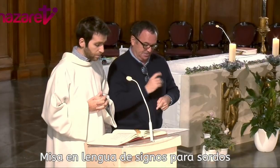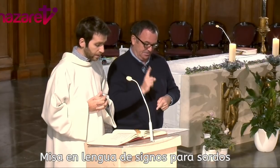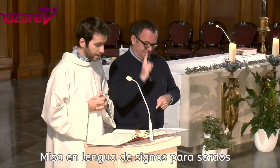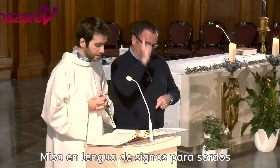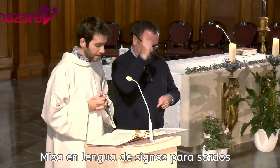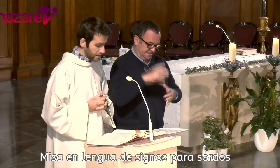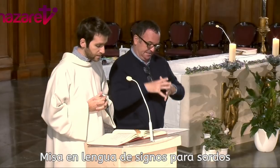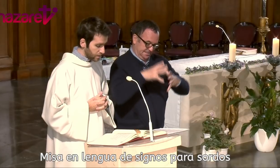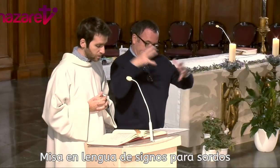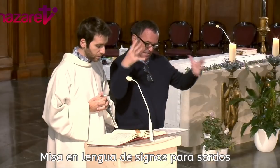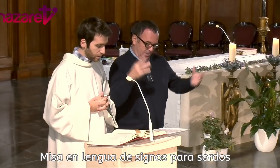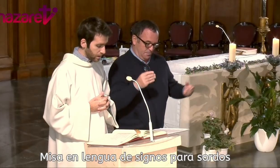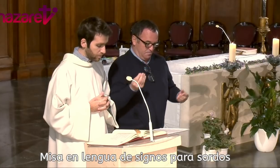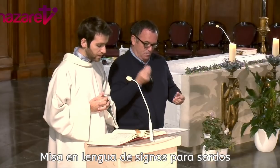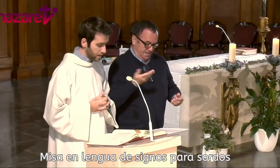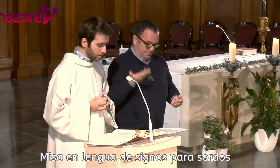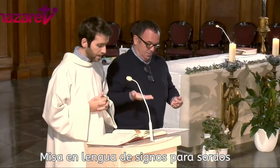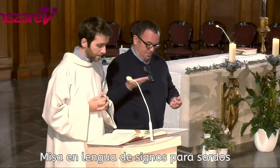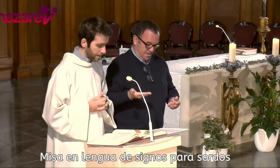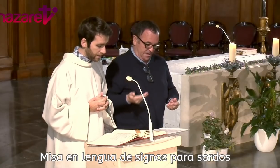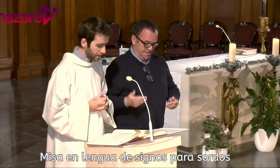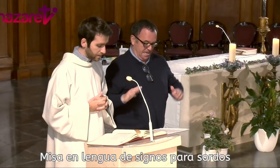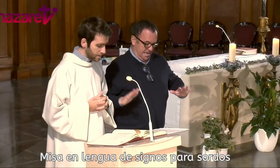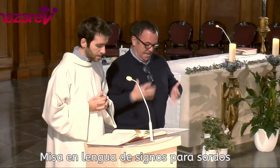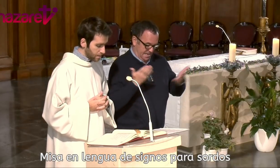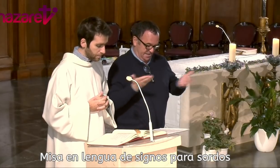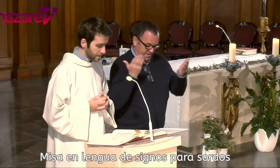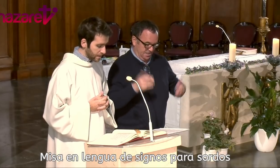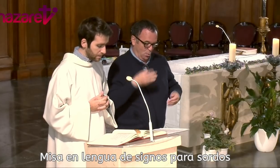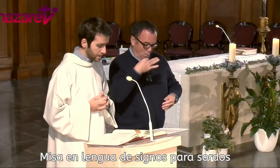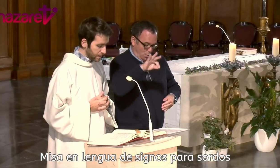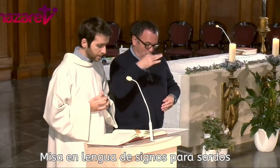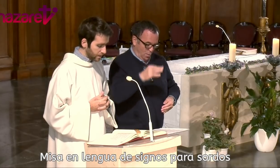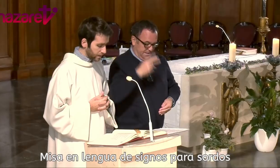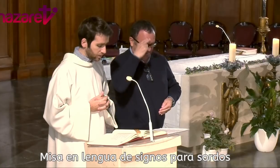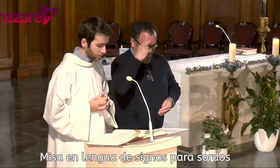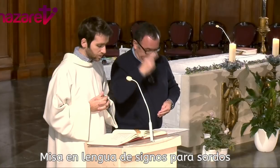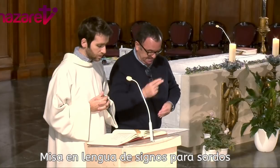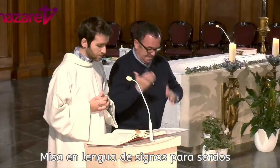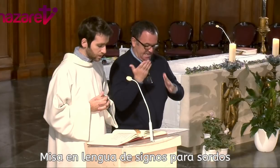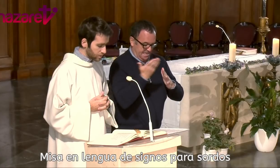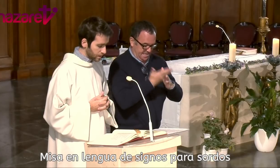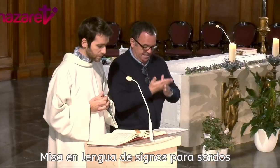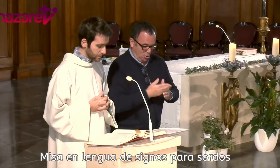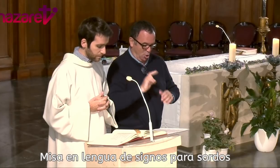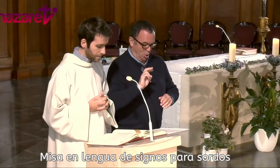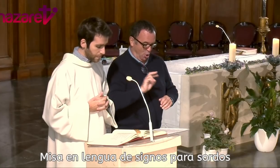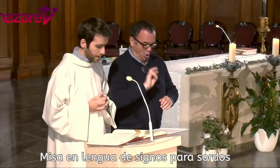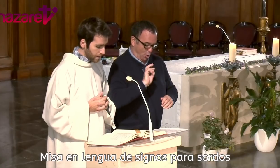porque es grande el Señor y muy digno de alabanza, más temible que todos los dioses,